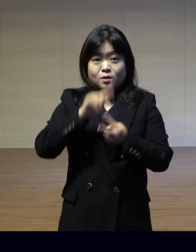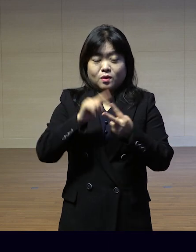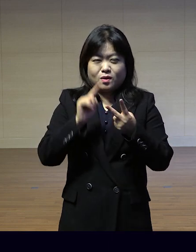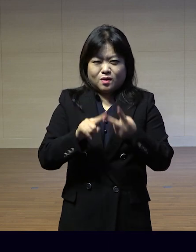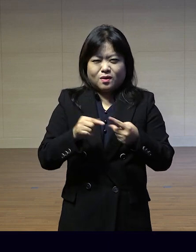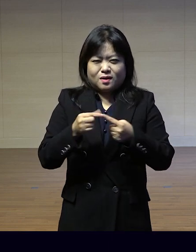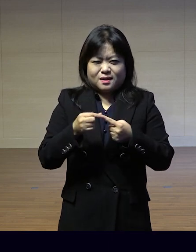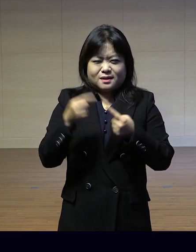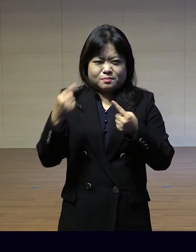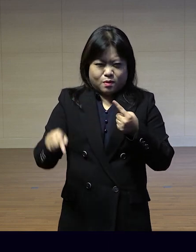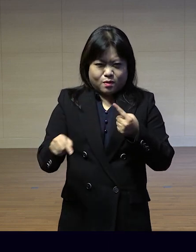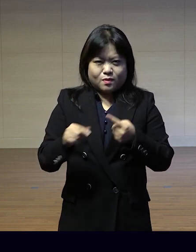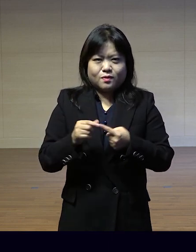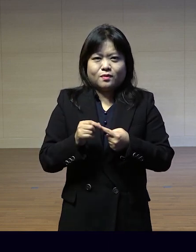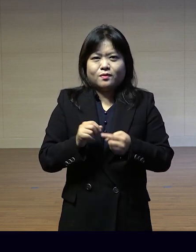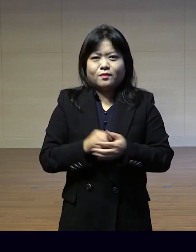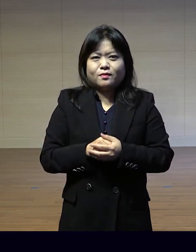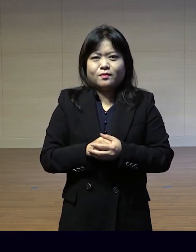유신론자 특히